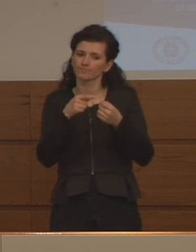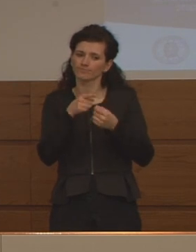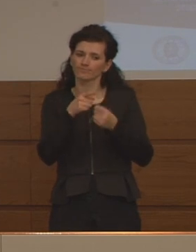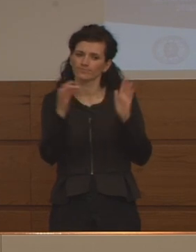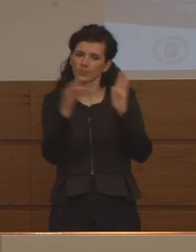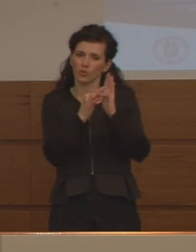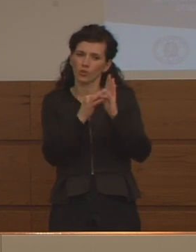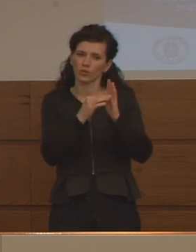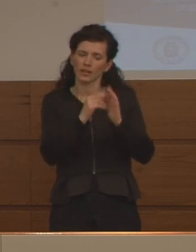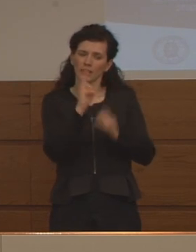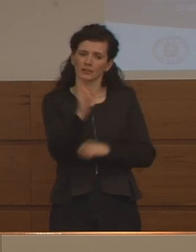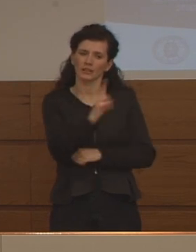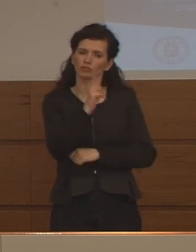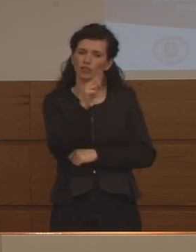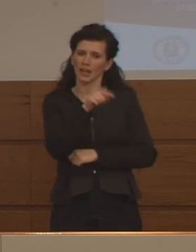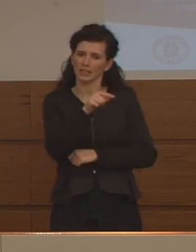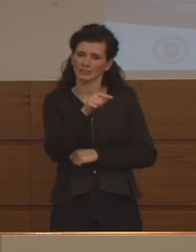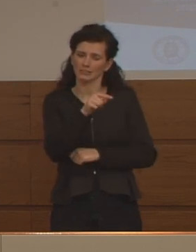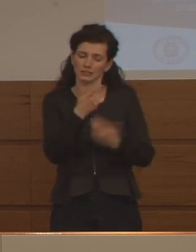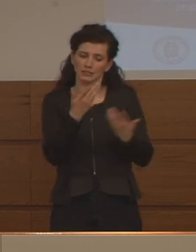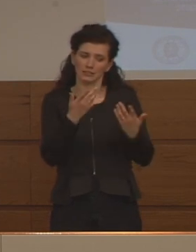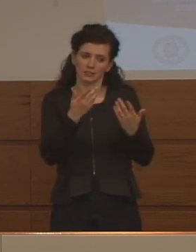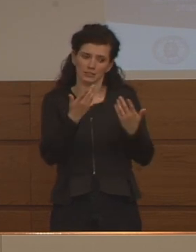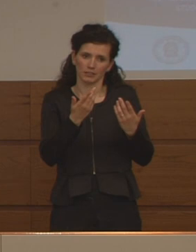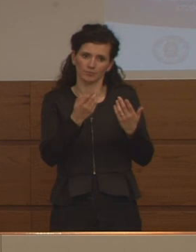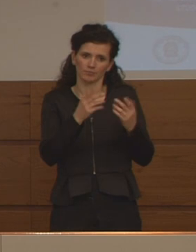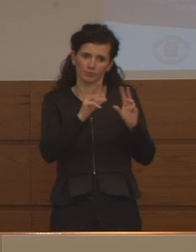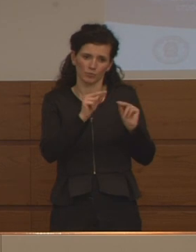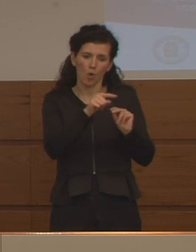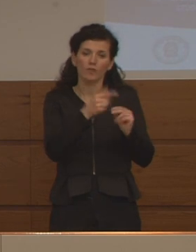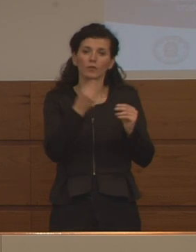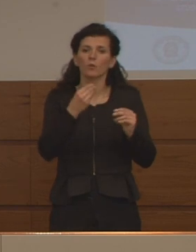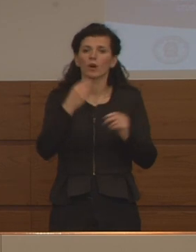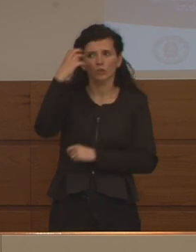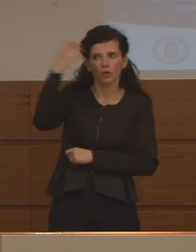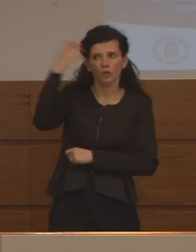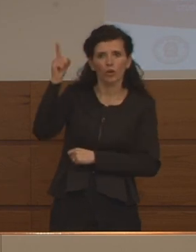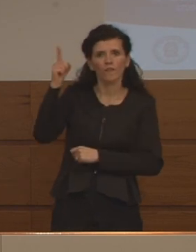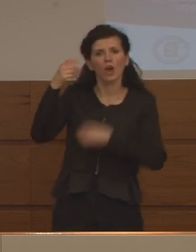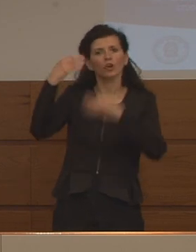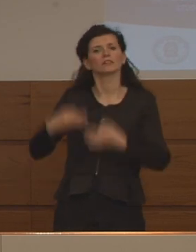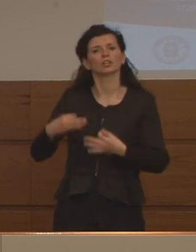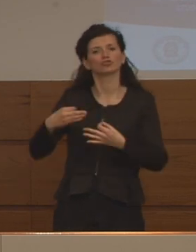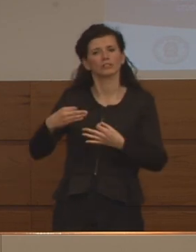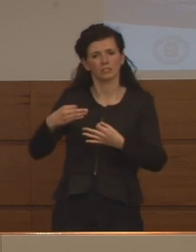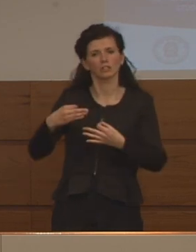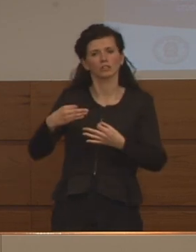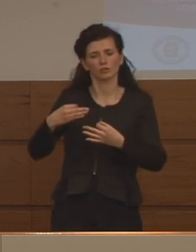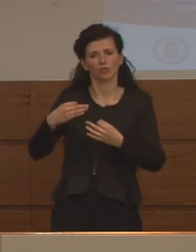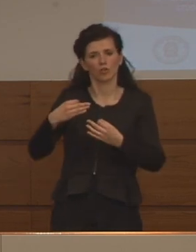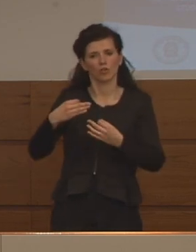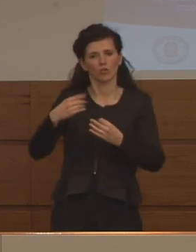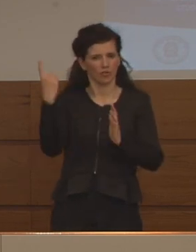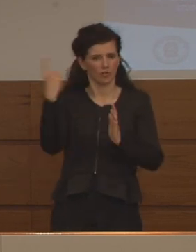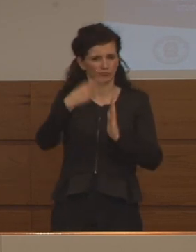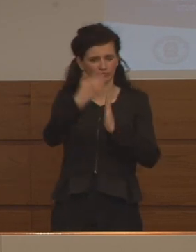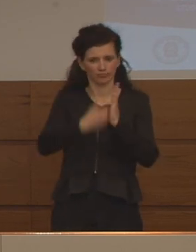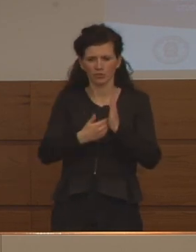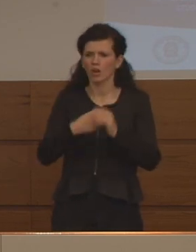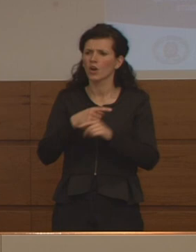quando abbiamo deciso quando il governo ha deciso il lock down voi avete un'idea di quanti sarebbero